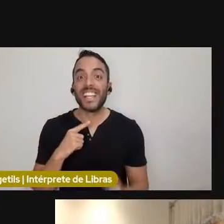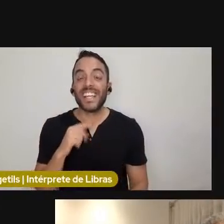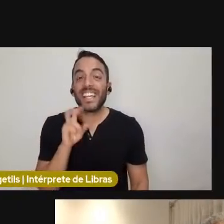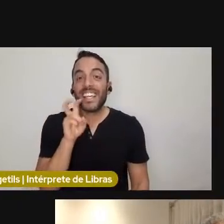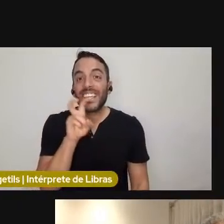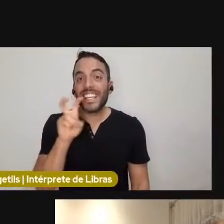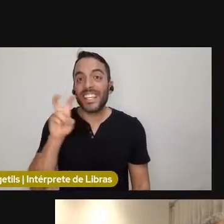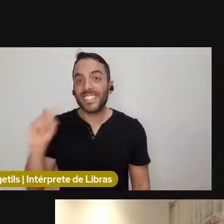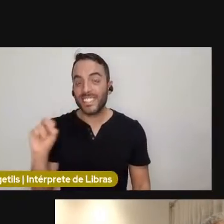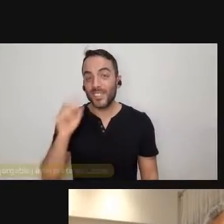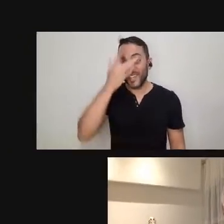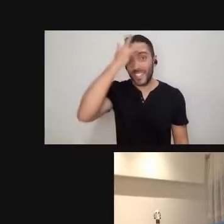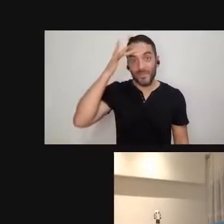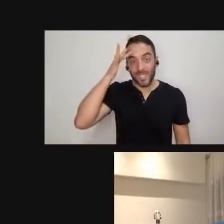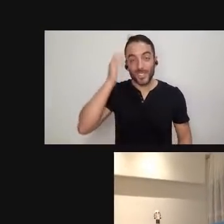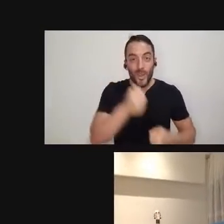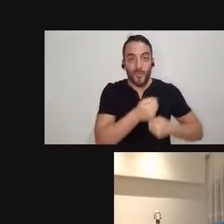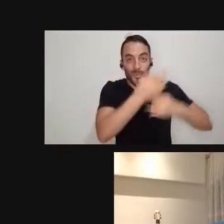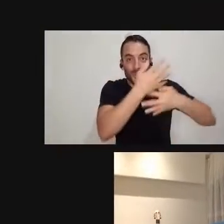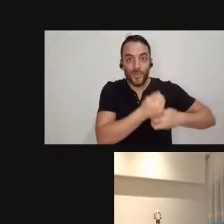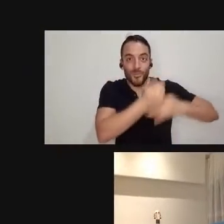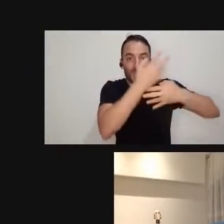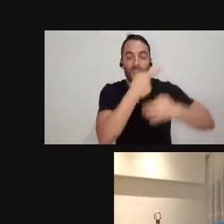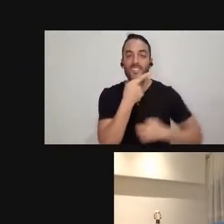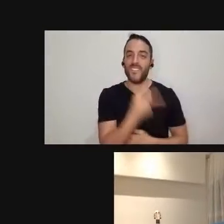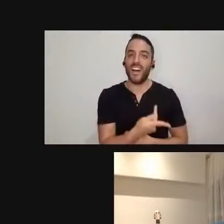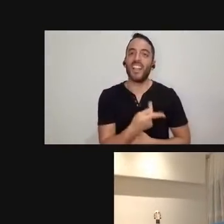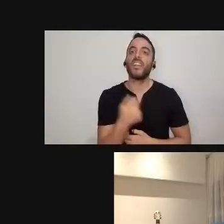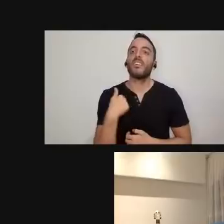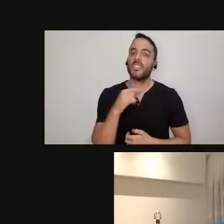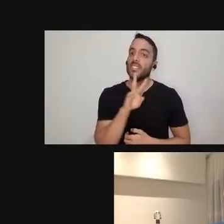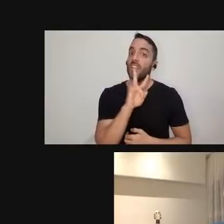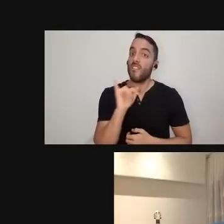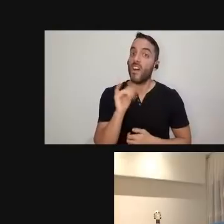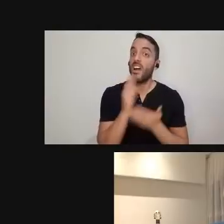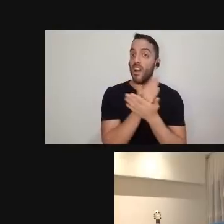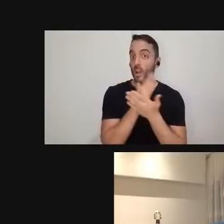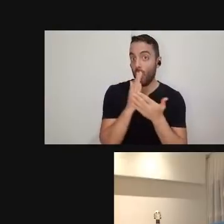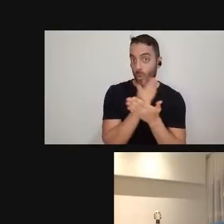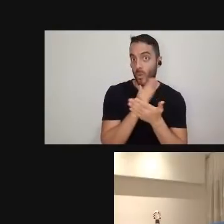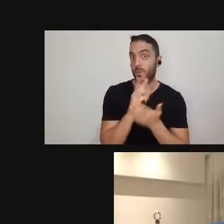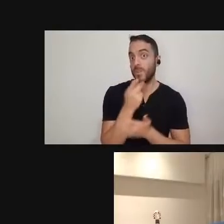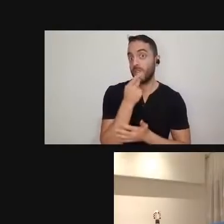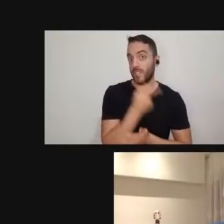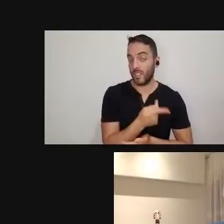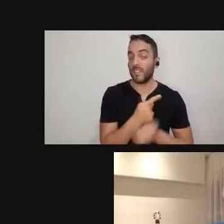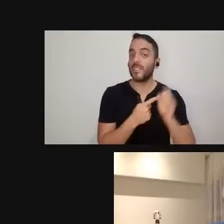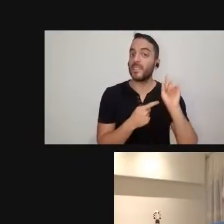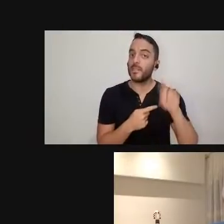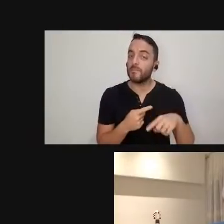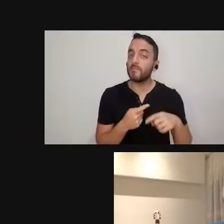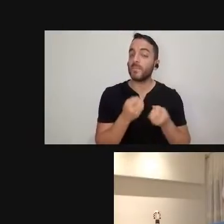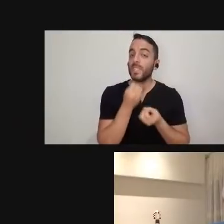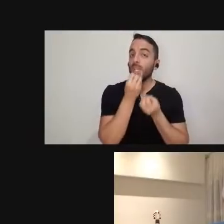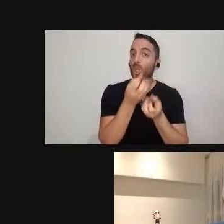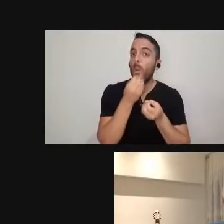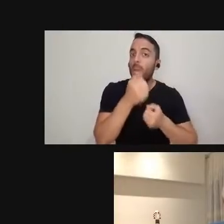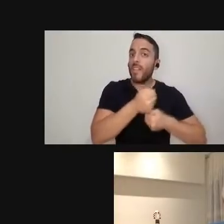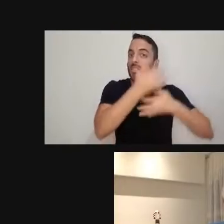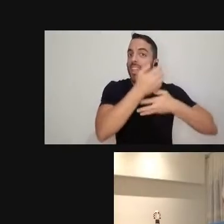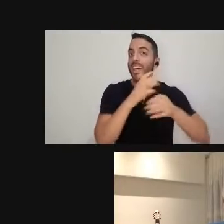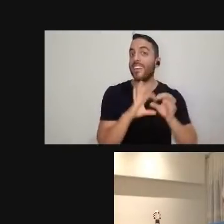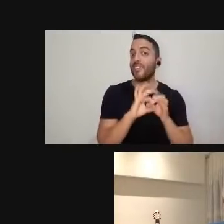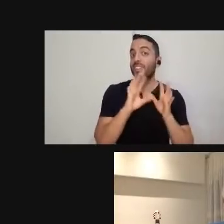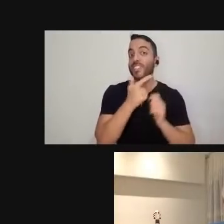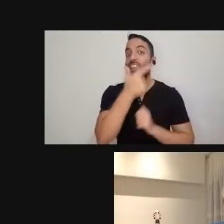nesse chat presentes. Eu vou colocar aqui algumas questões e alguns comentários e vou deixar alguns outros para a Conceição